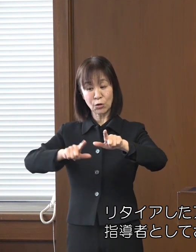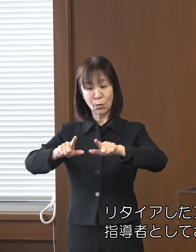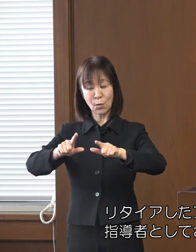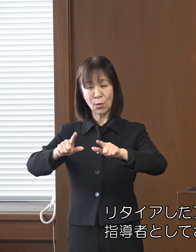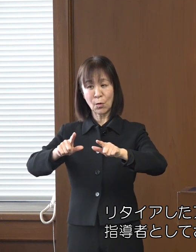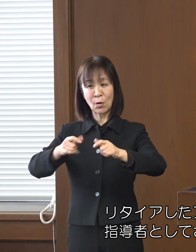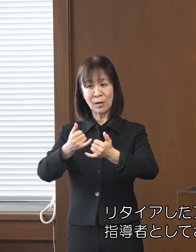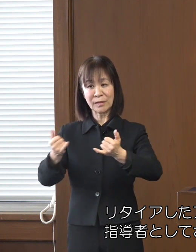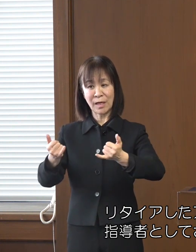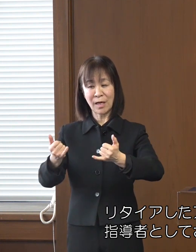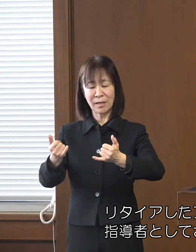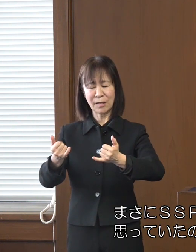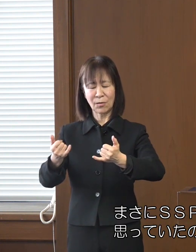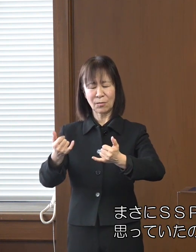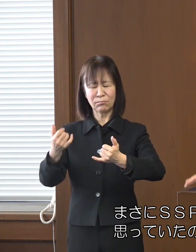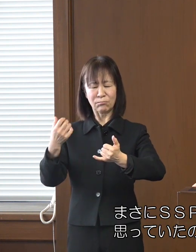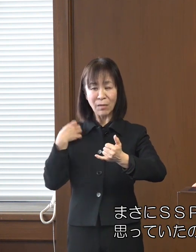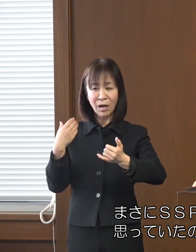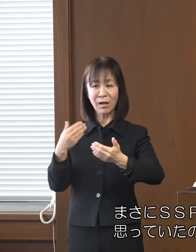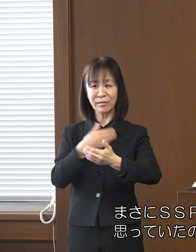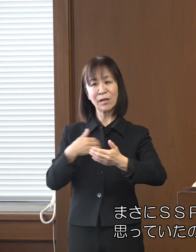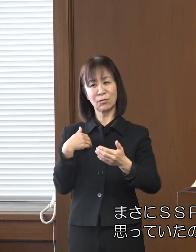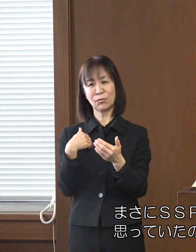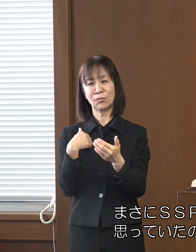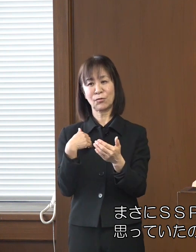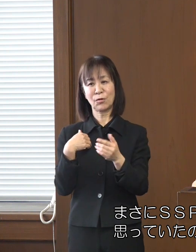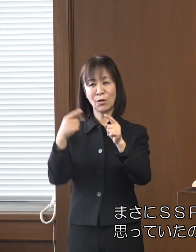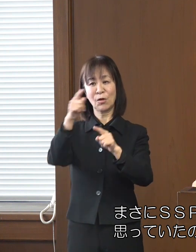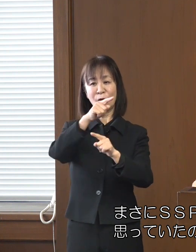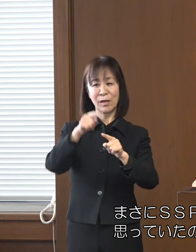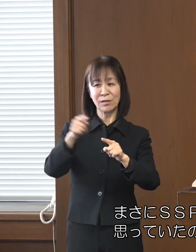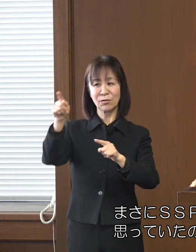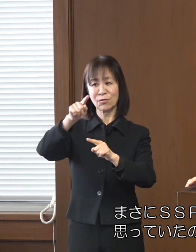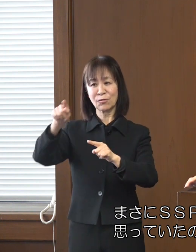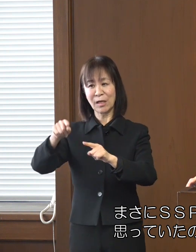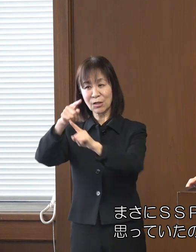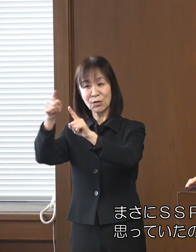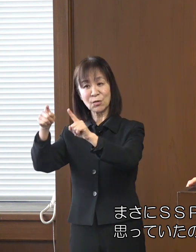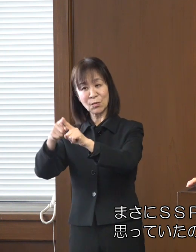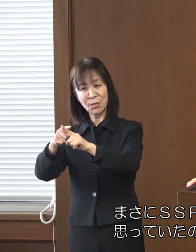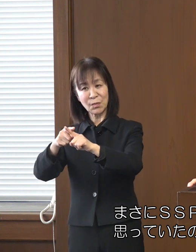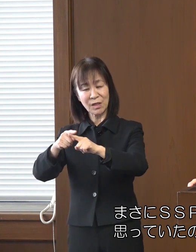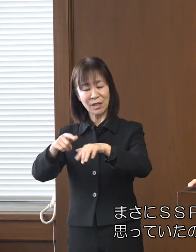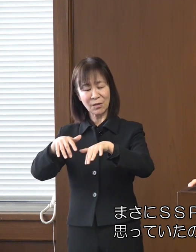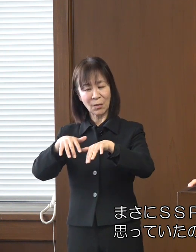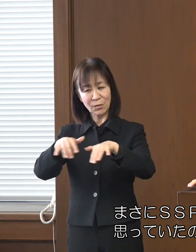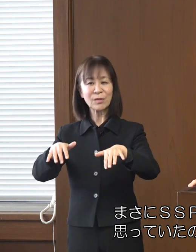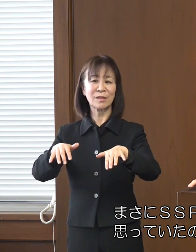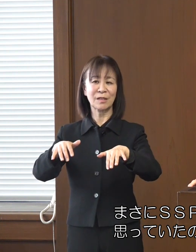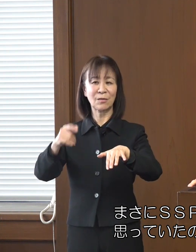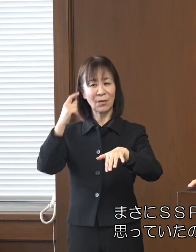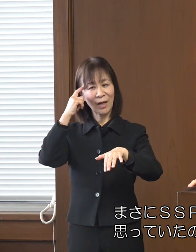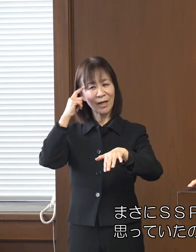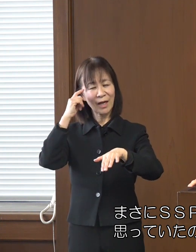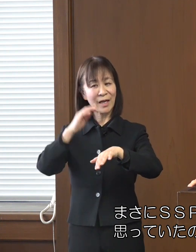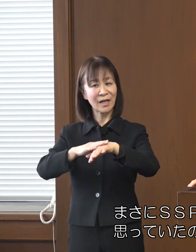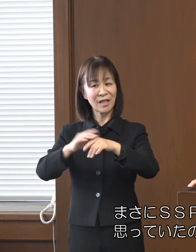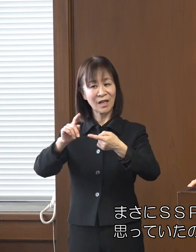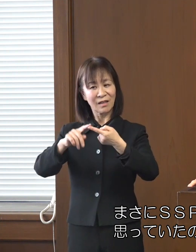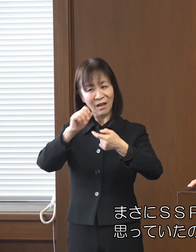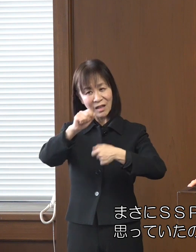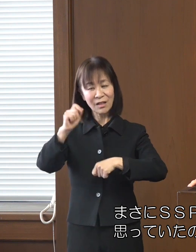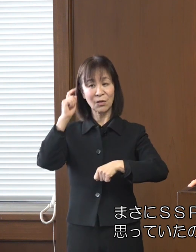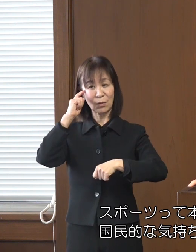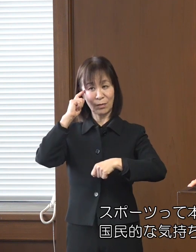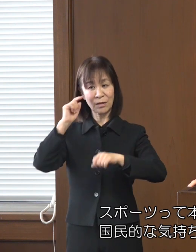育てるという、そのまさに SSP 構想ができればいいなというふうに思っていたので、ちょうど、ここ